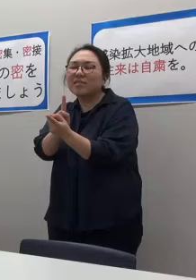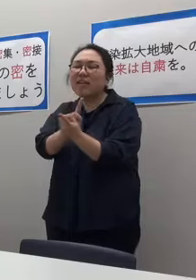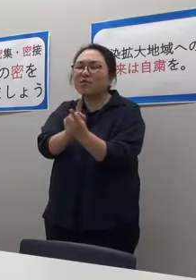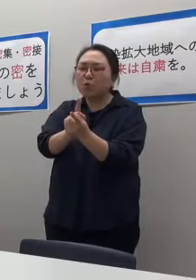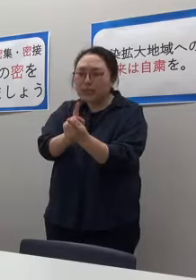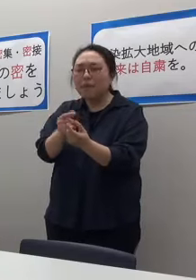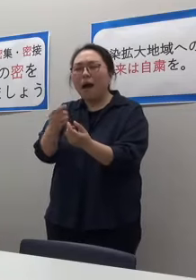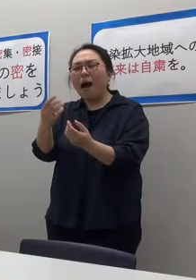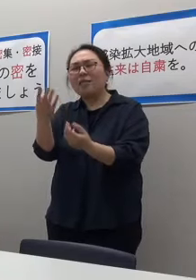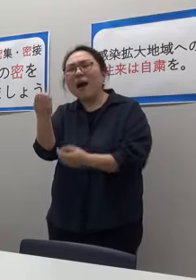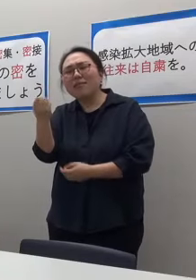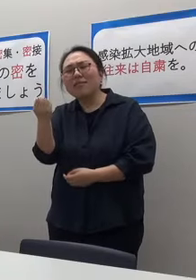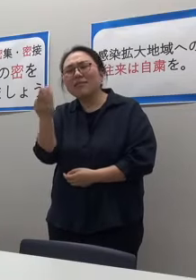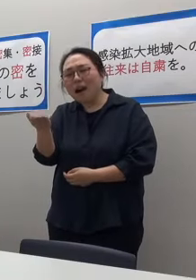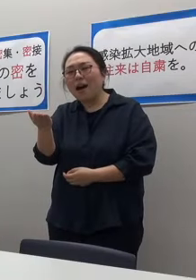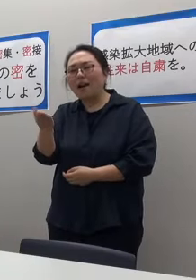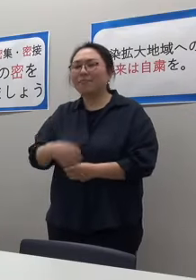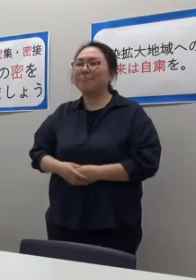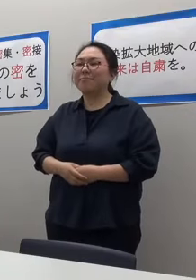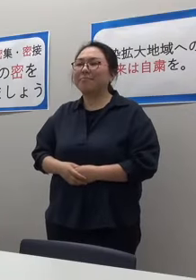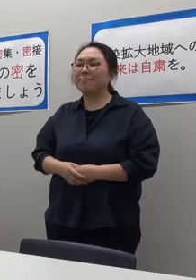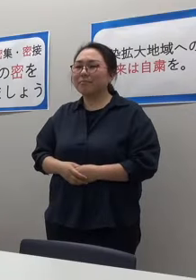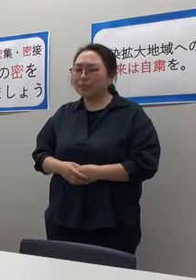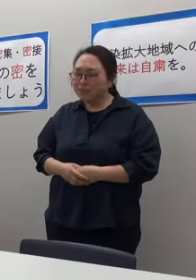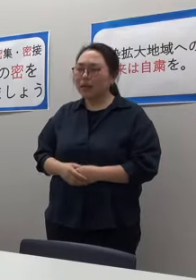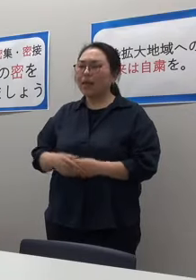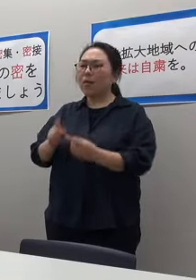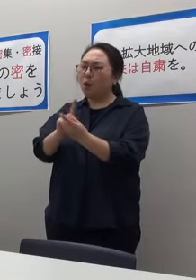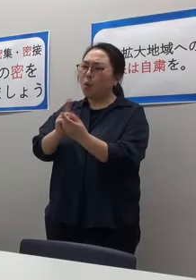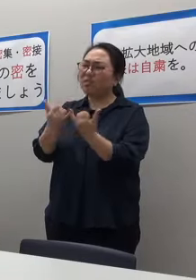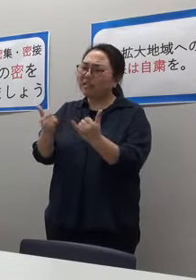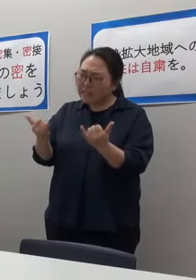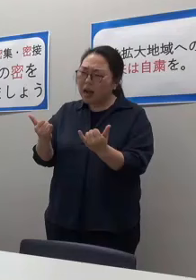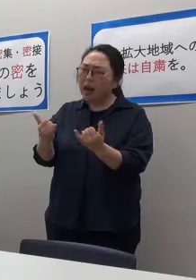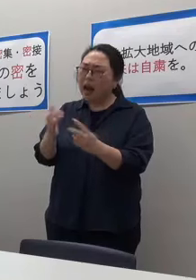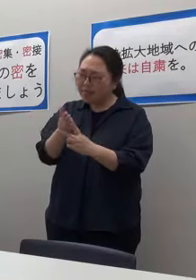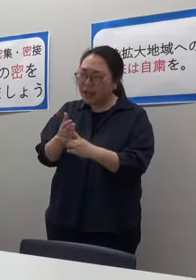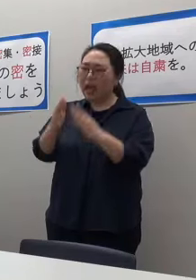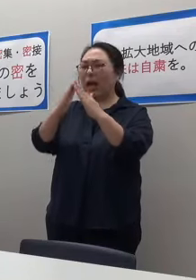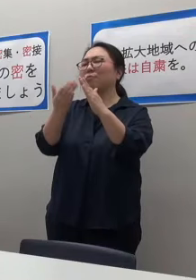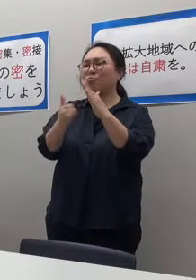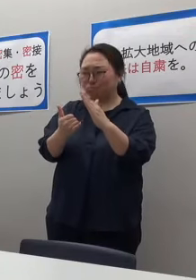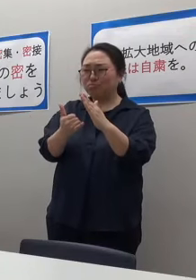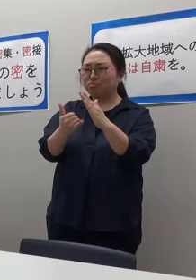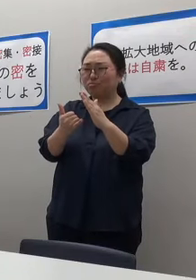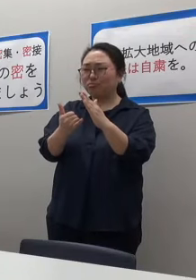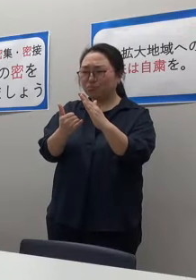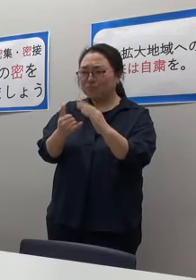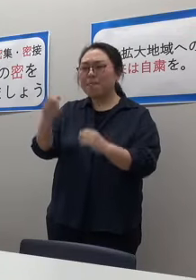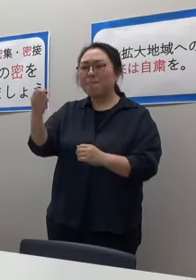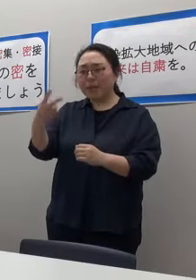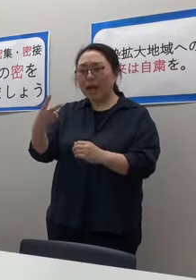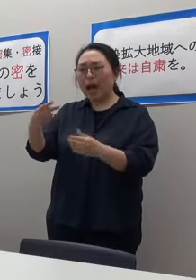まず家族がですね、濃厚接触者に該当するだろうというふうには思っております。それとですね、職場